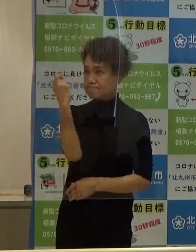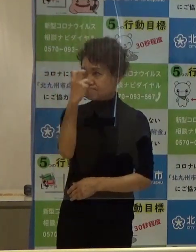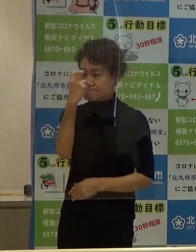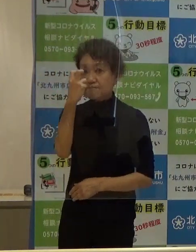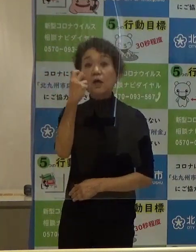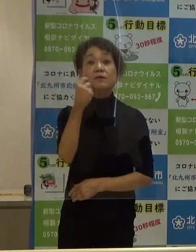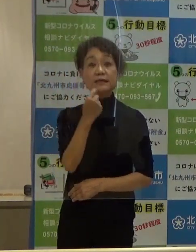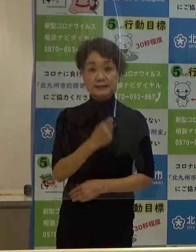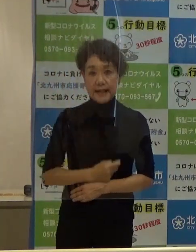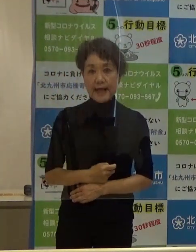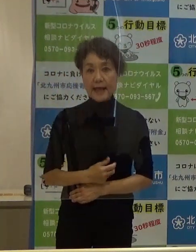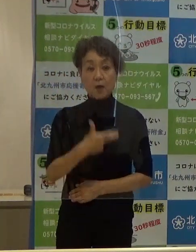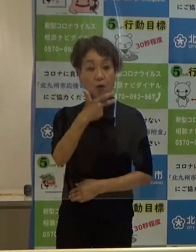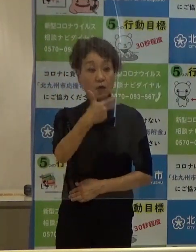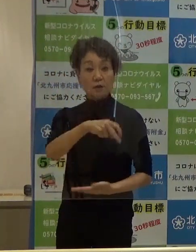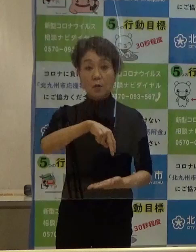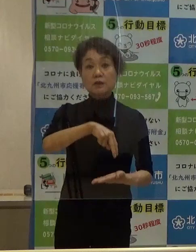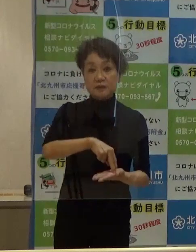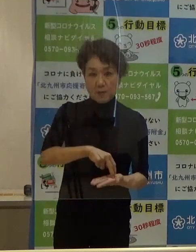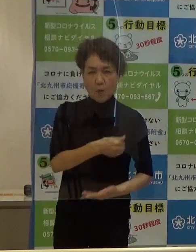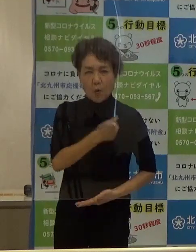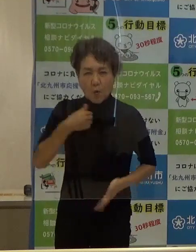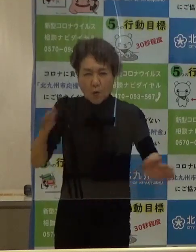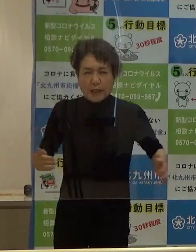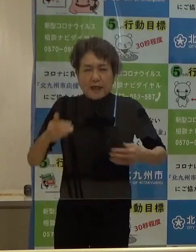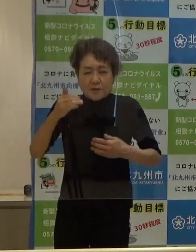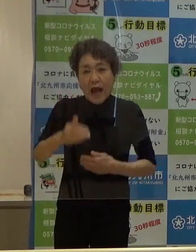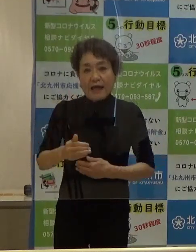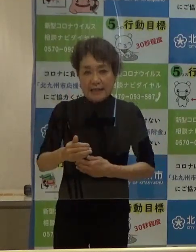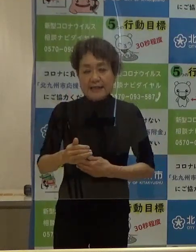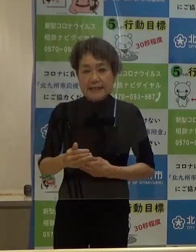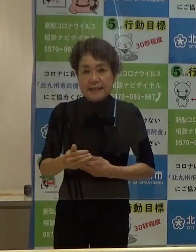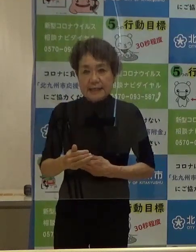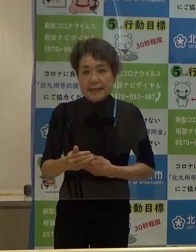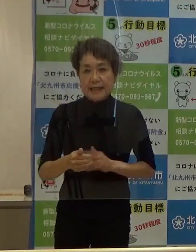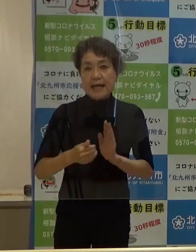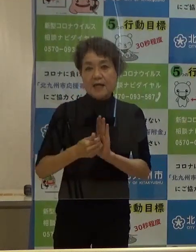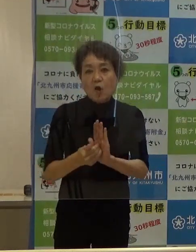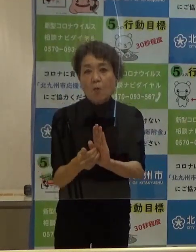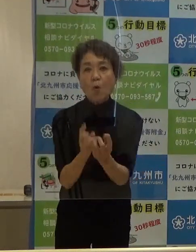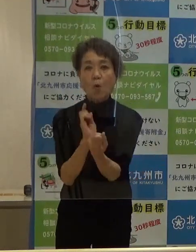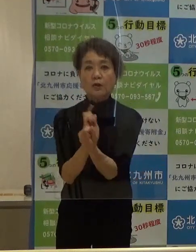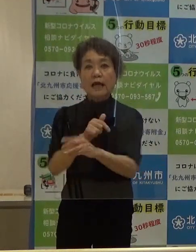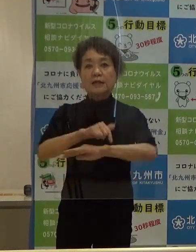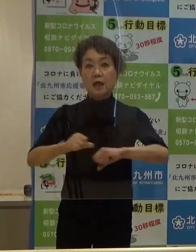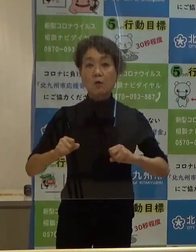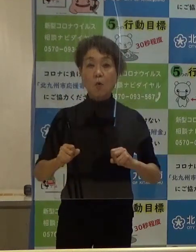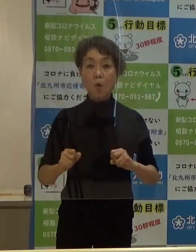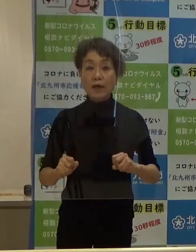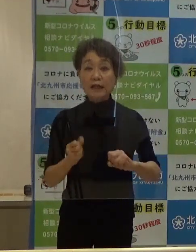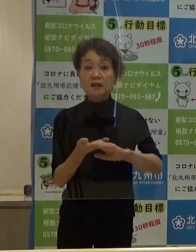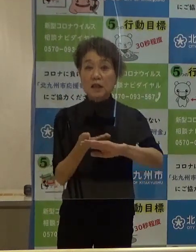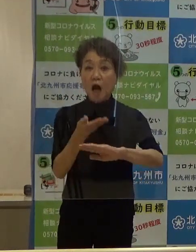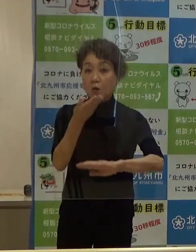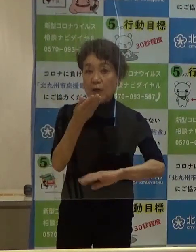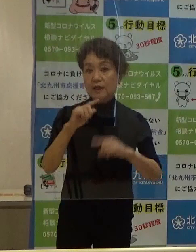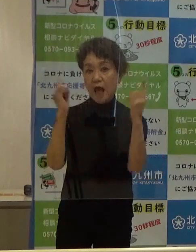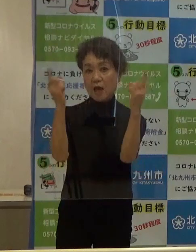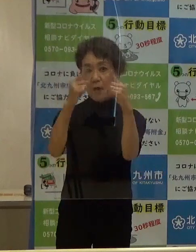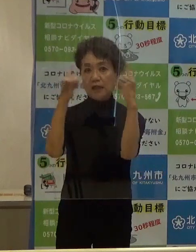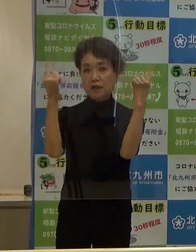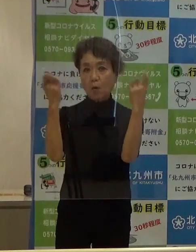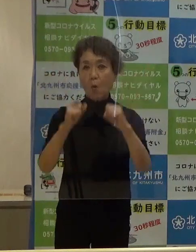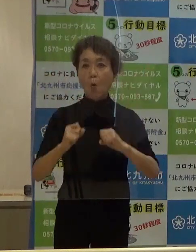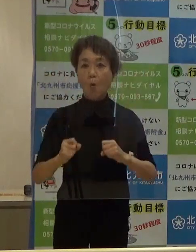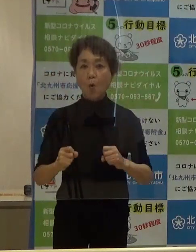ら、市としてもできる限りの感染予防対策を講じた上で、イベントを